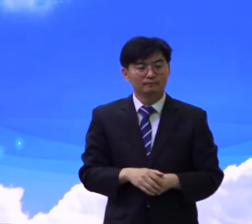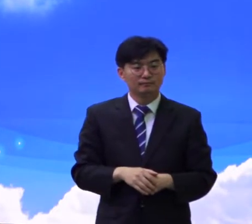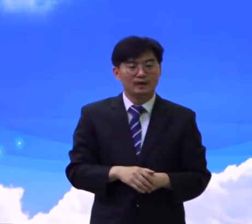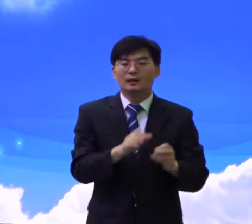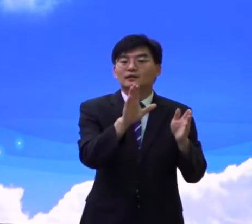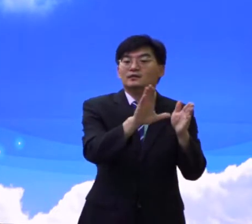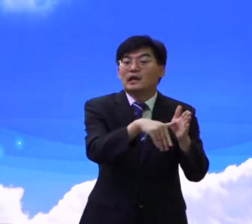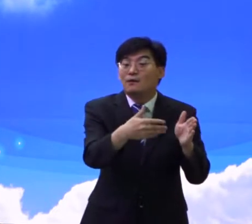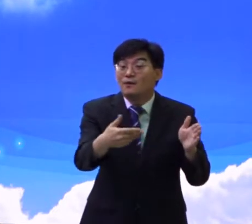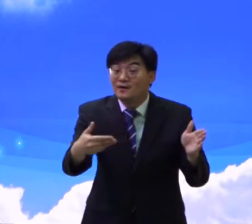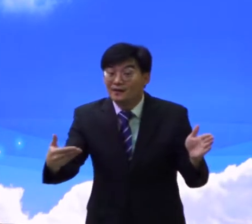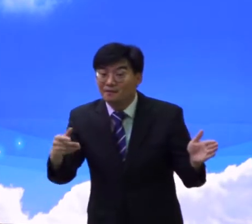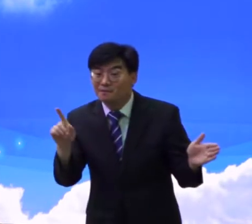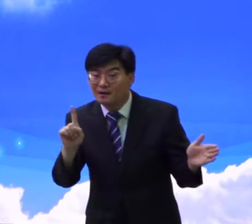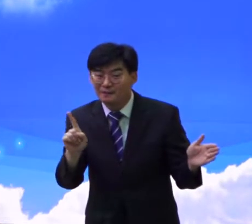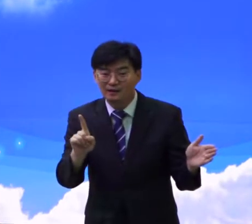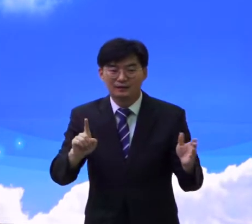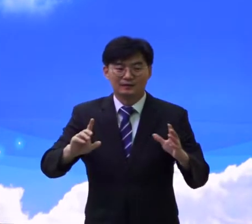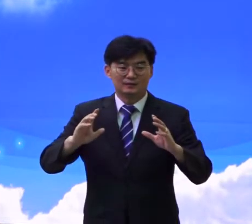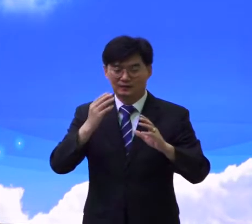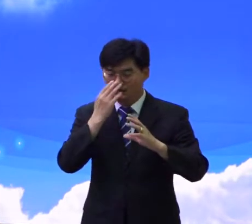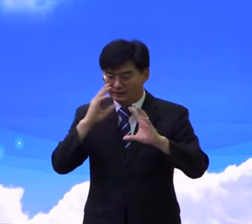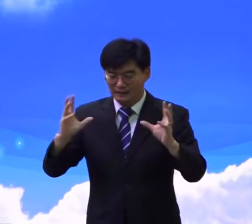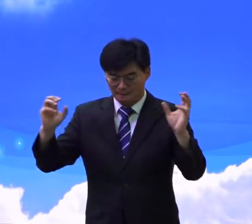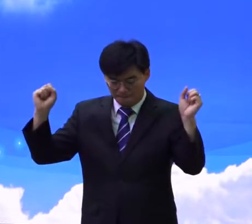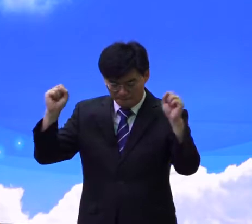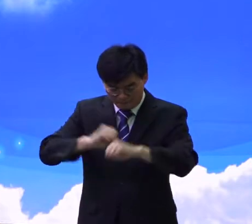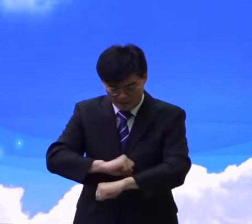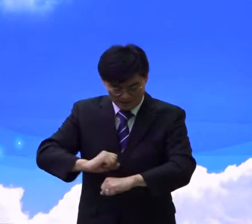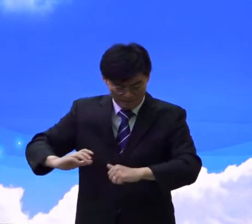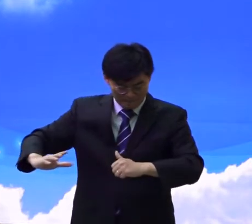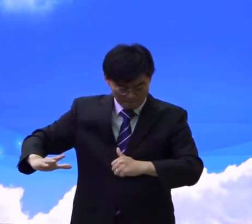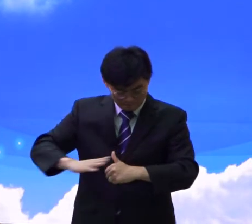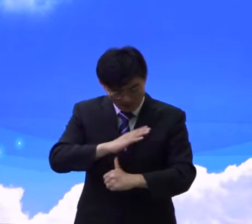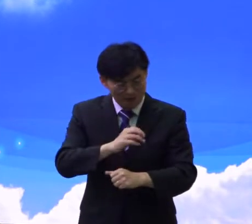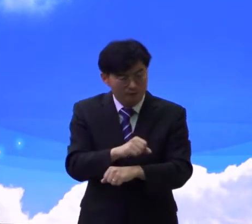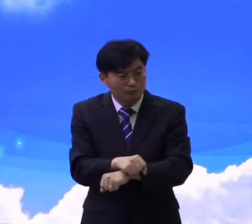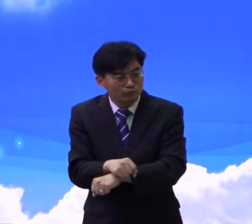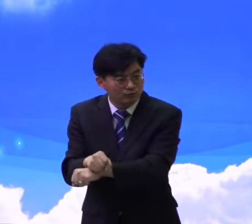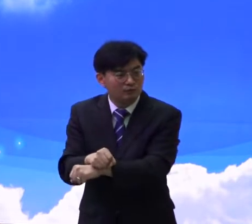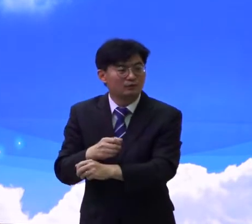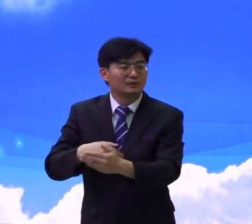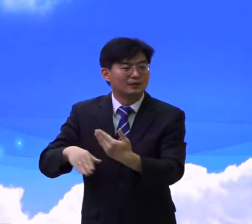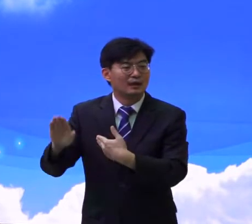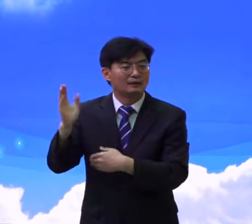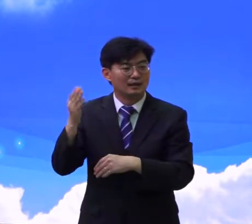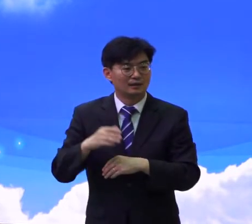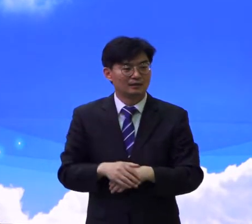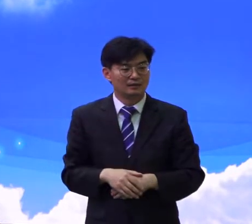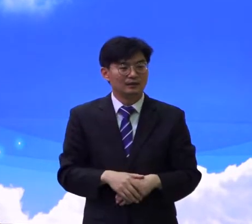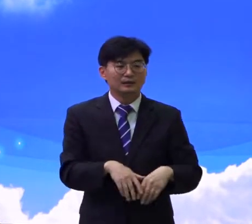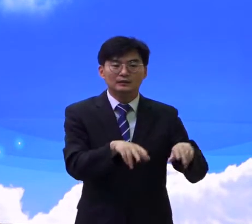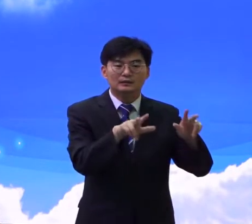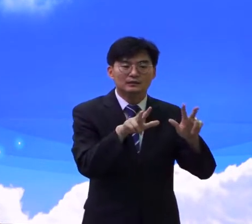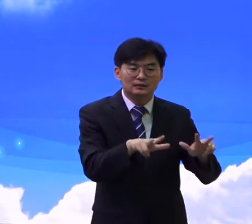뻔합니다. 그러나 이 땅에 남겨지게 되지만 그러나 이 땅에 남아있는 사람들이